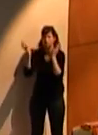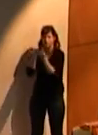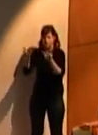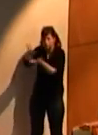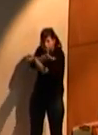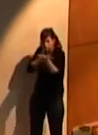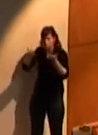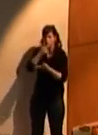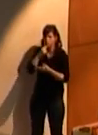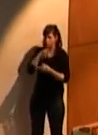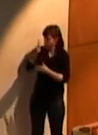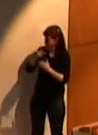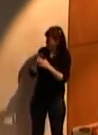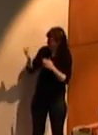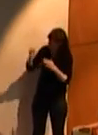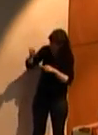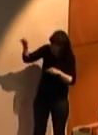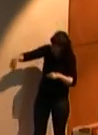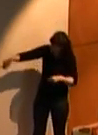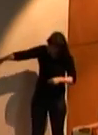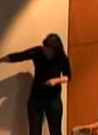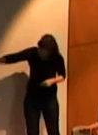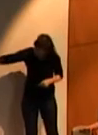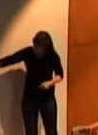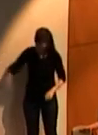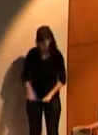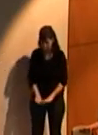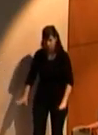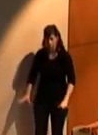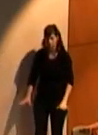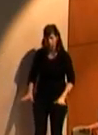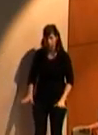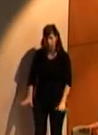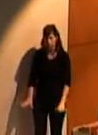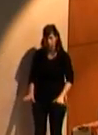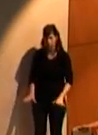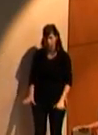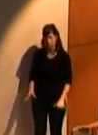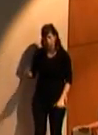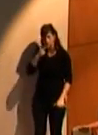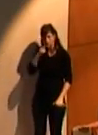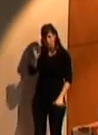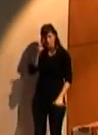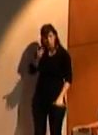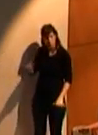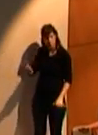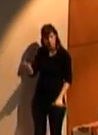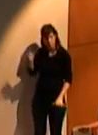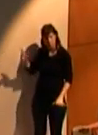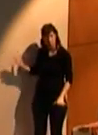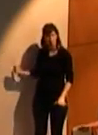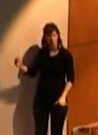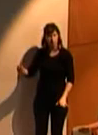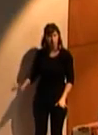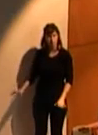facilement. Et là, c'est un plancher vibrant qui permet pour une personne, sans forcément avoir la vue sur l'entrée, de se